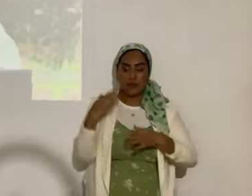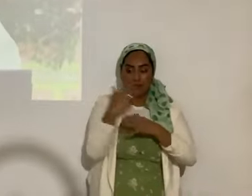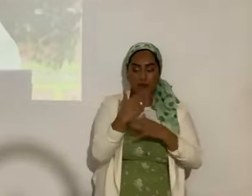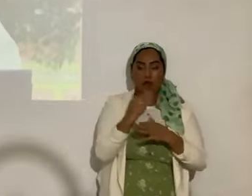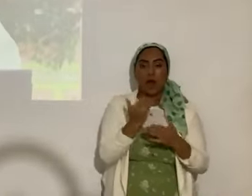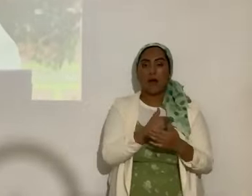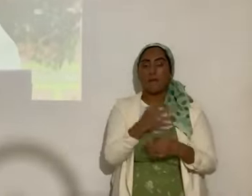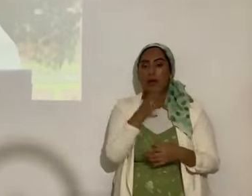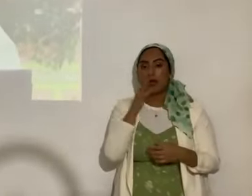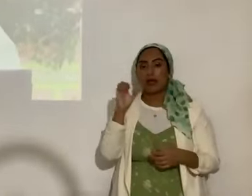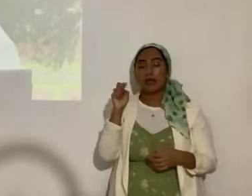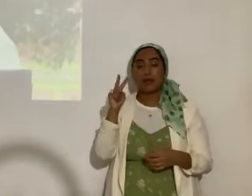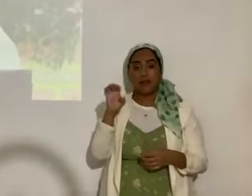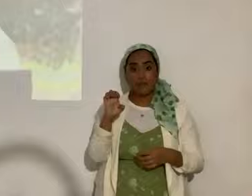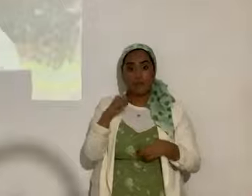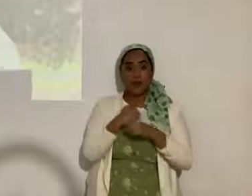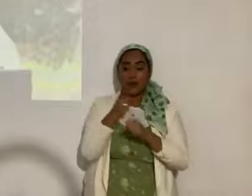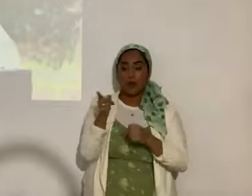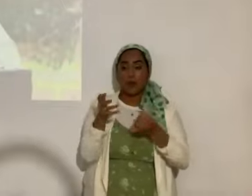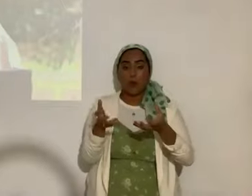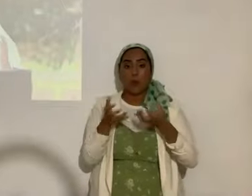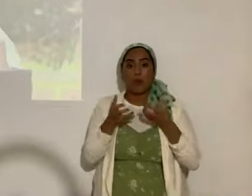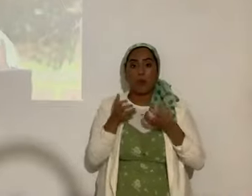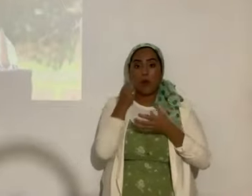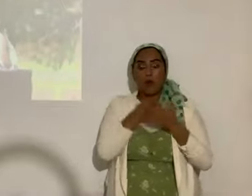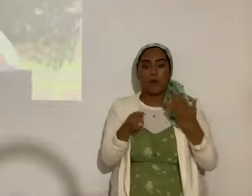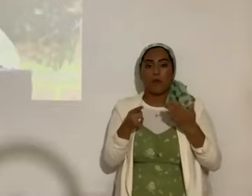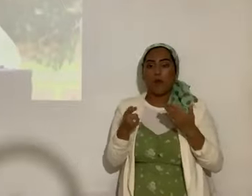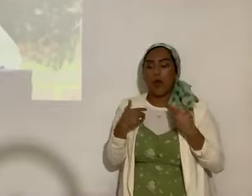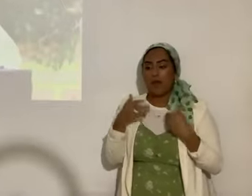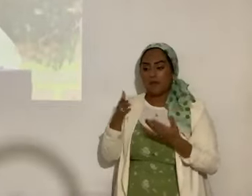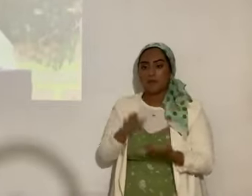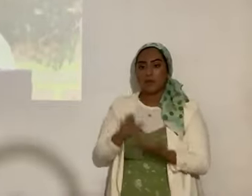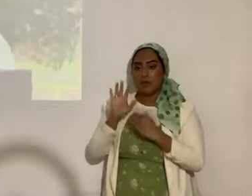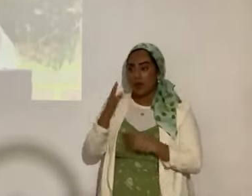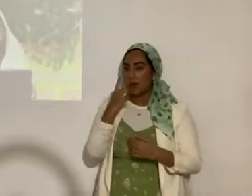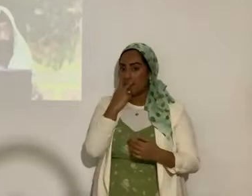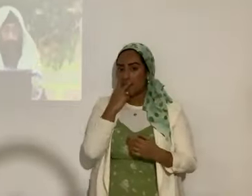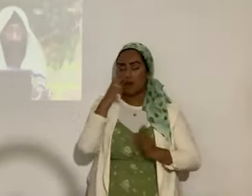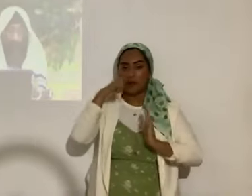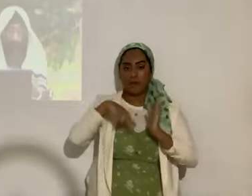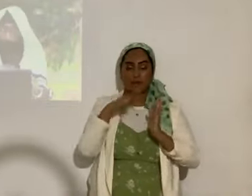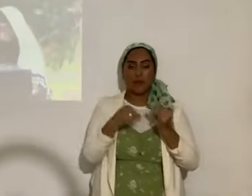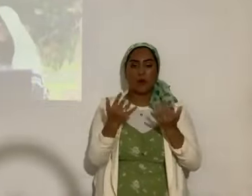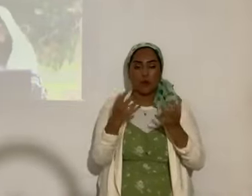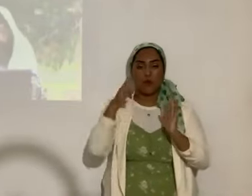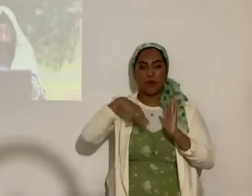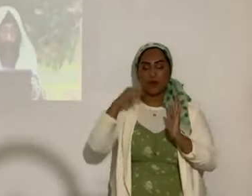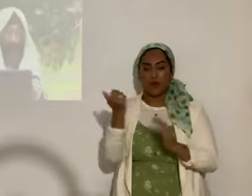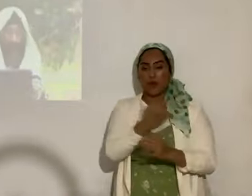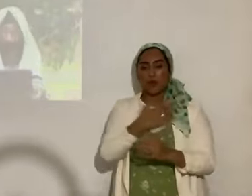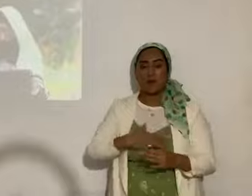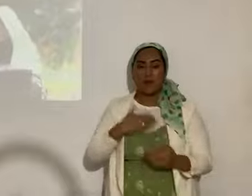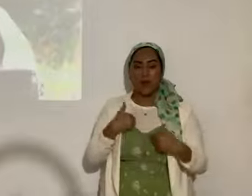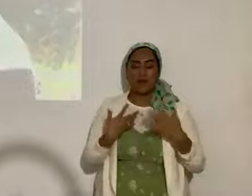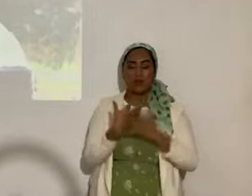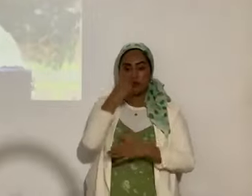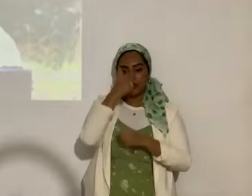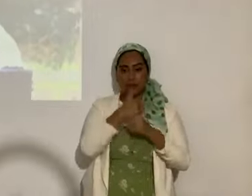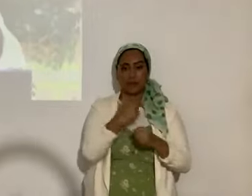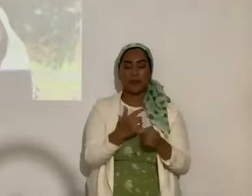Eva haciendo que deseara lo que estaba ante su vista y vamos a leerlo me gustaría que lo leyéramos todos porque hay